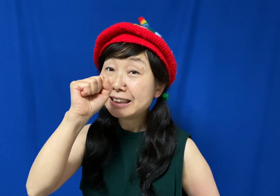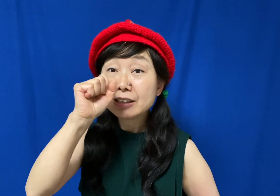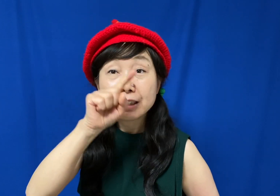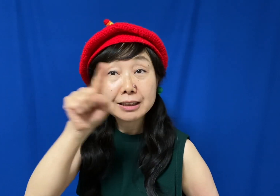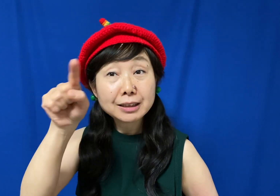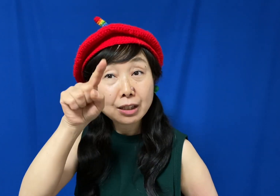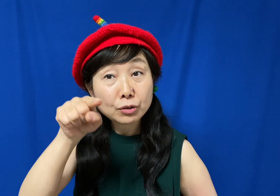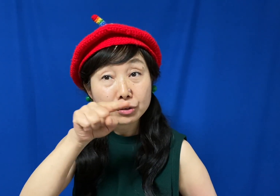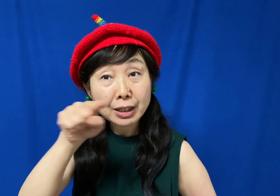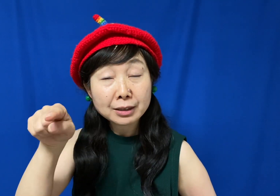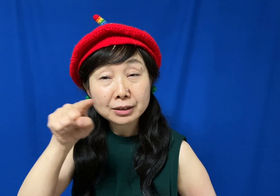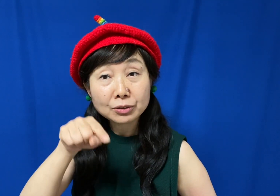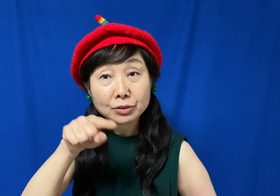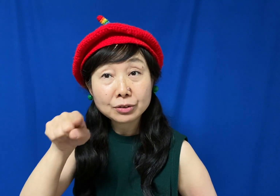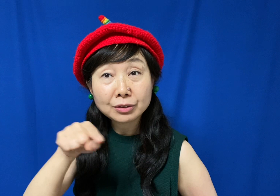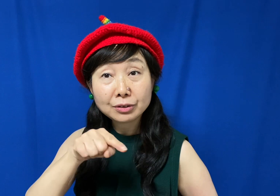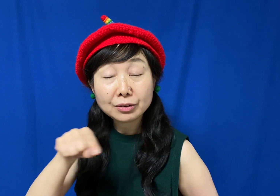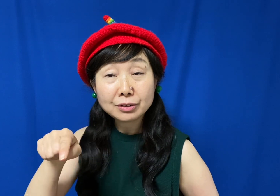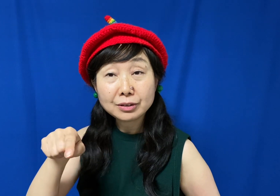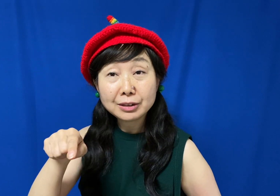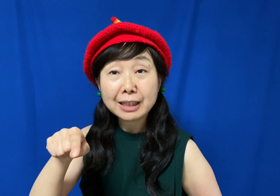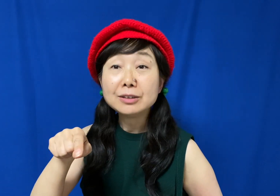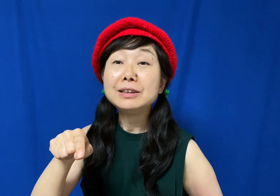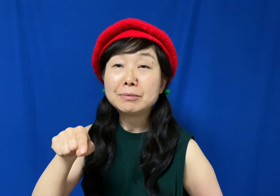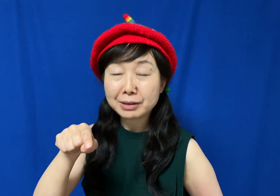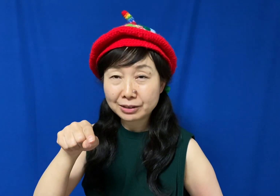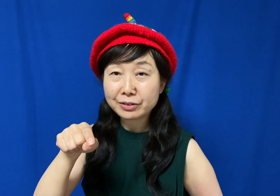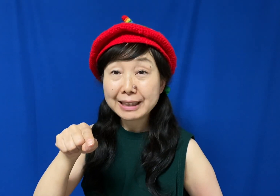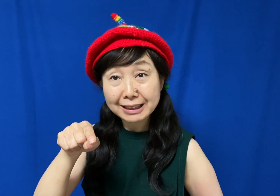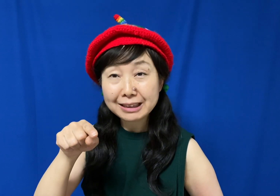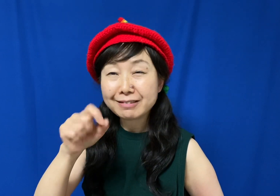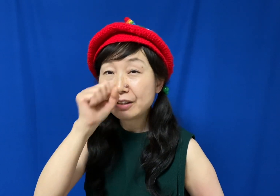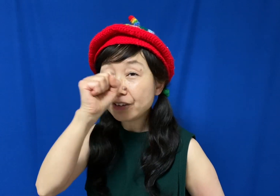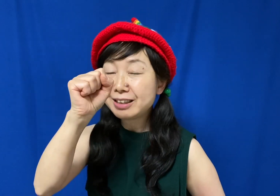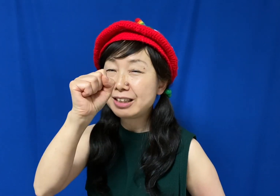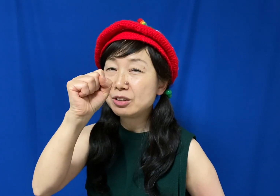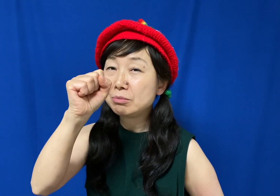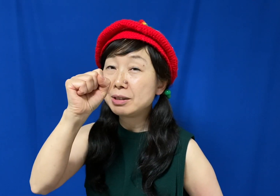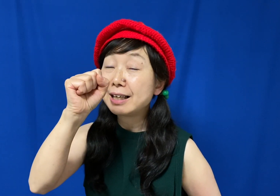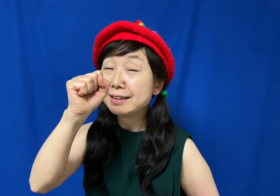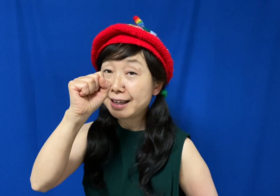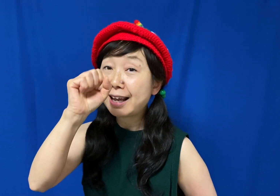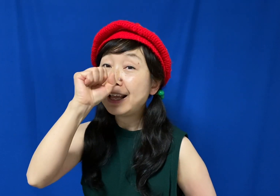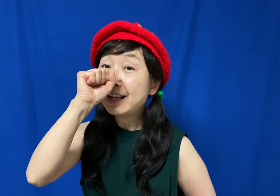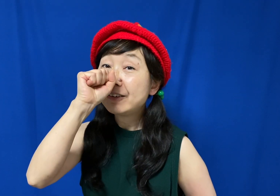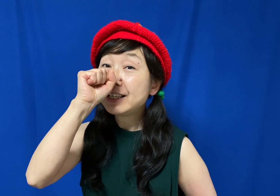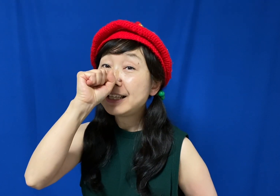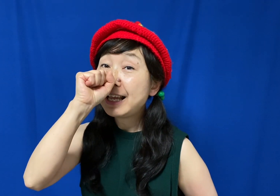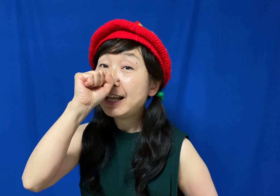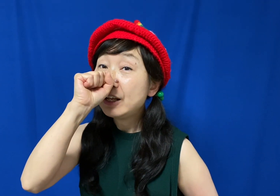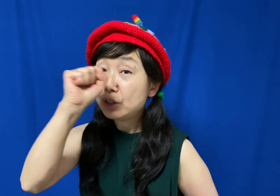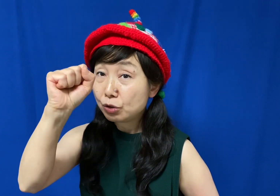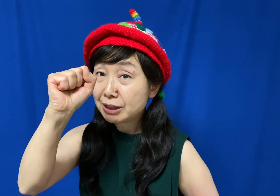吉っていう漢字をがついてますので、吉はよいっていう意味なんで、これで、よし、